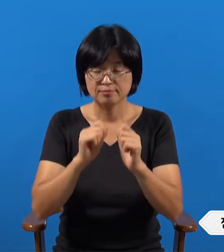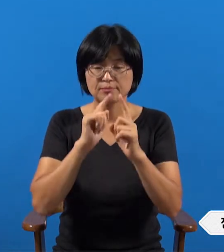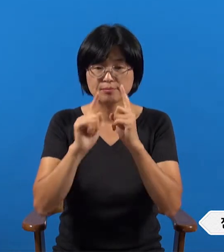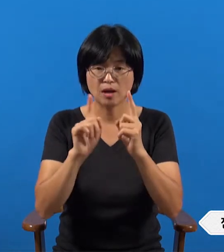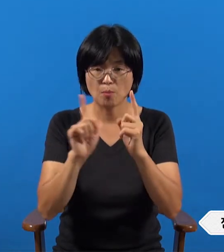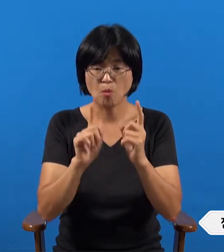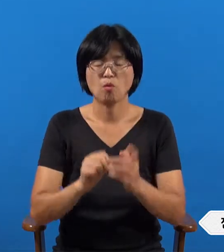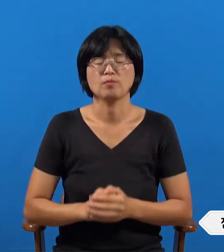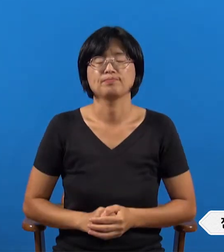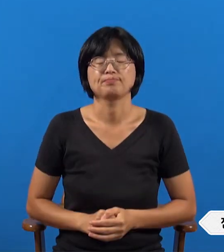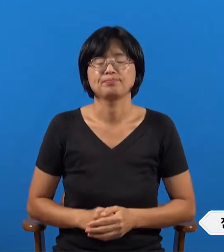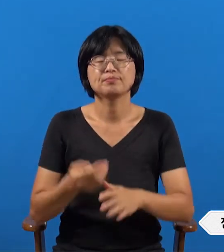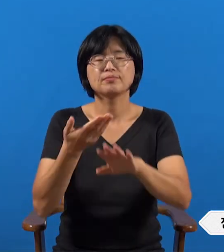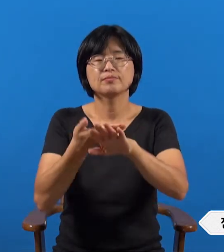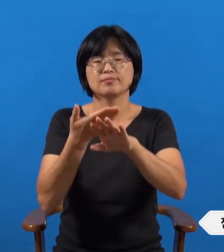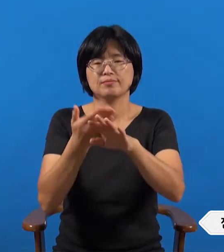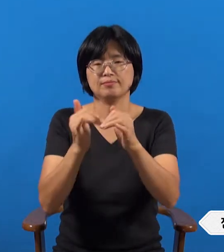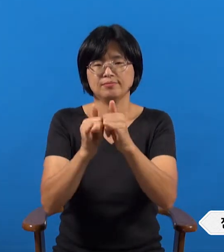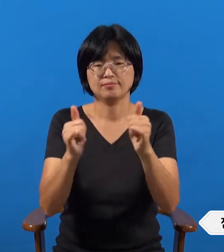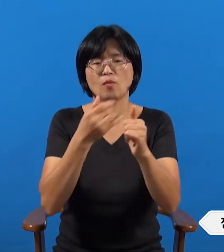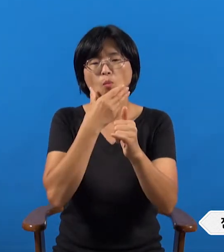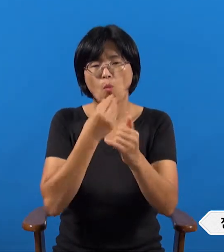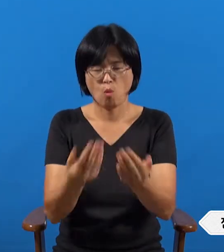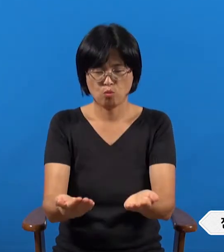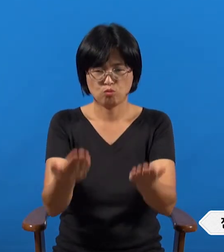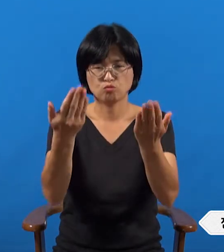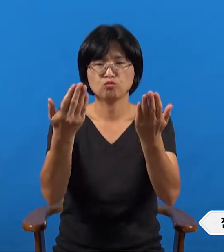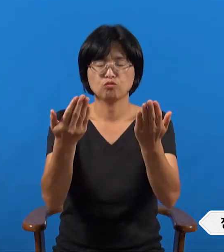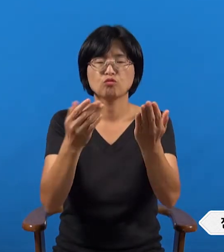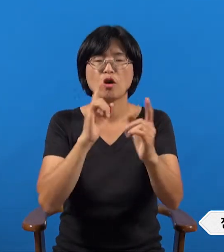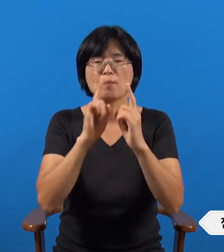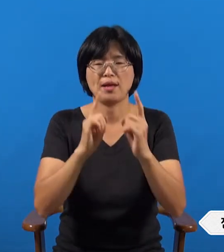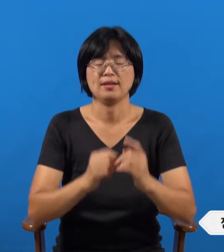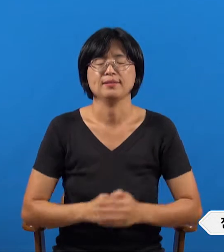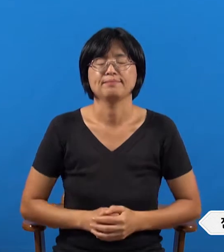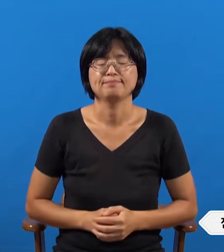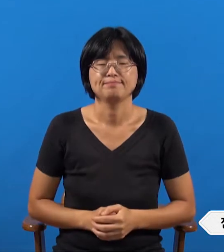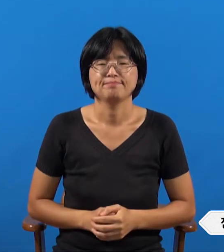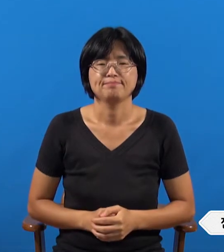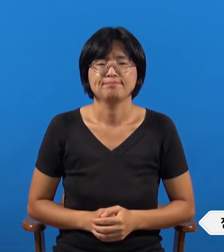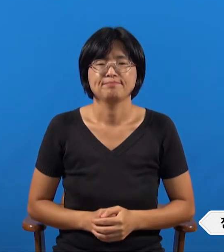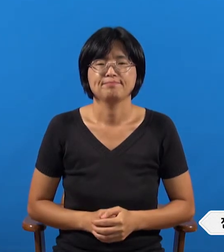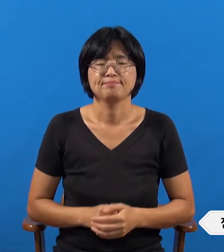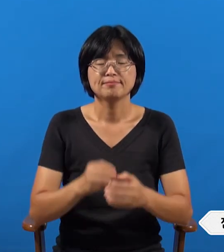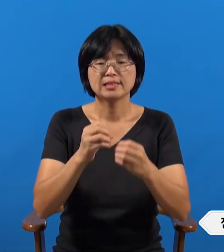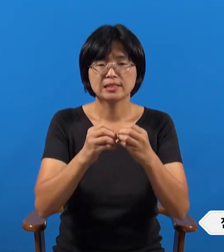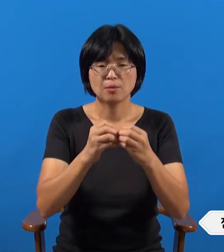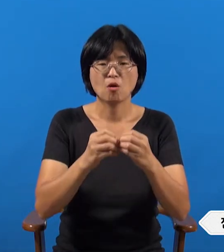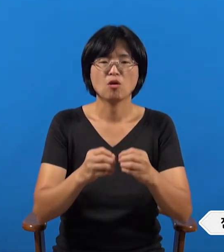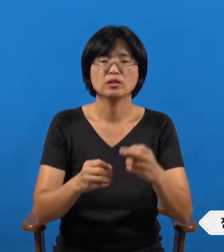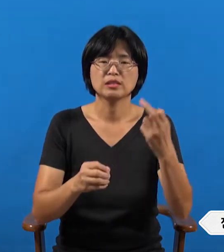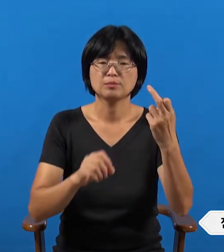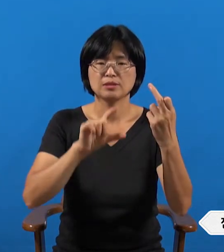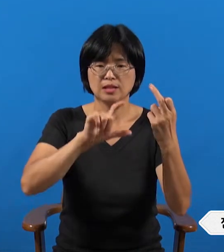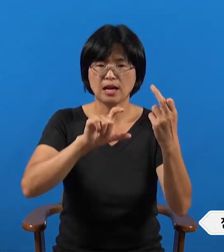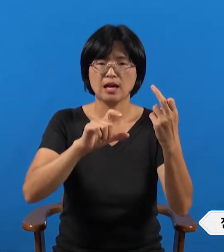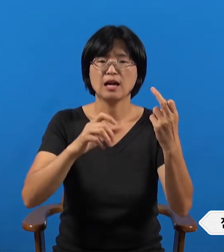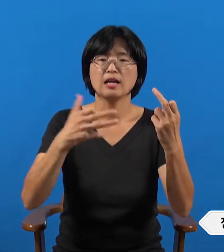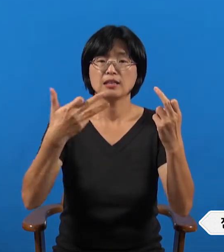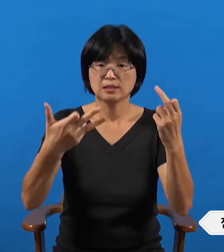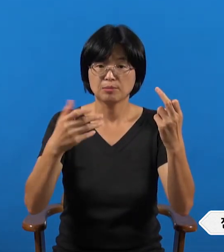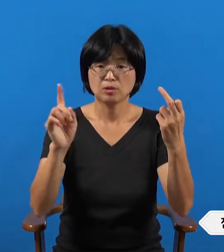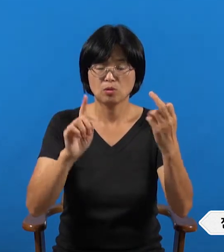어떤 말입니까? 남을 축복하는 말입니다. 잠언 12장